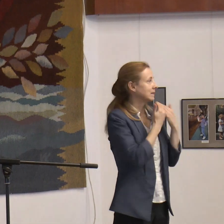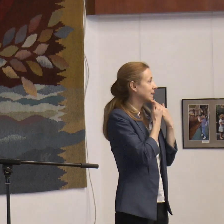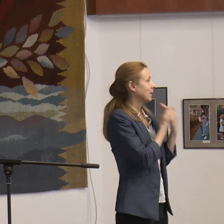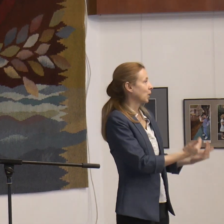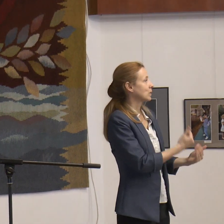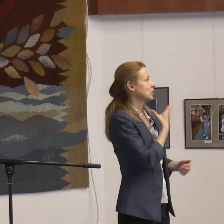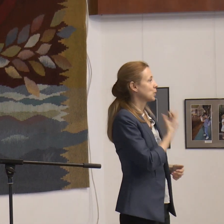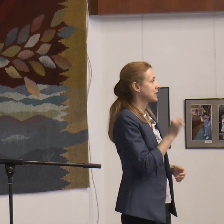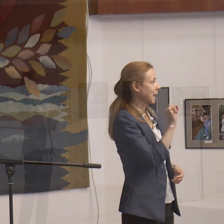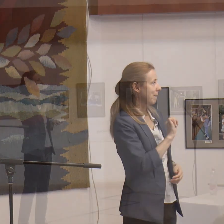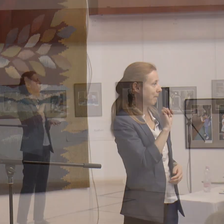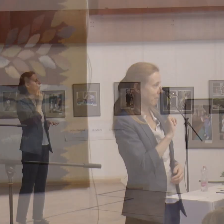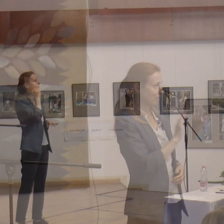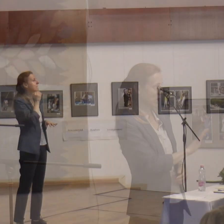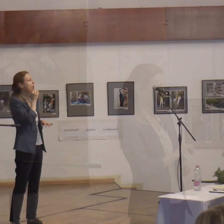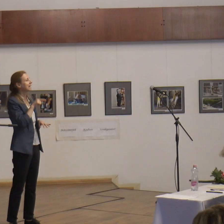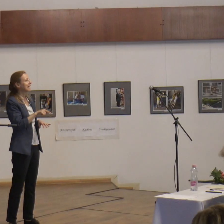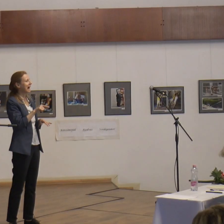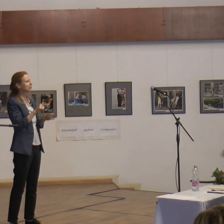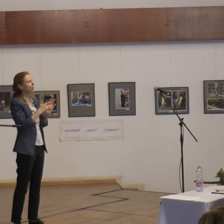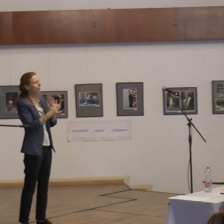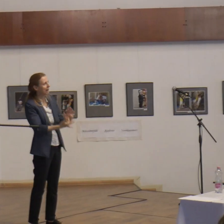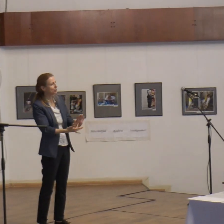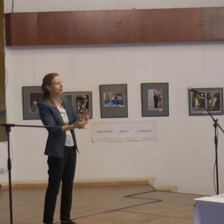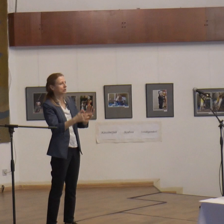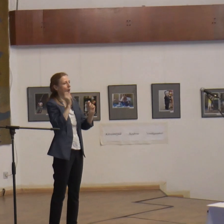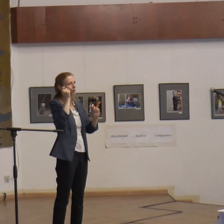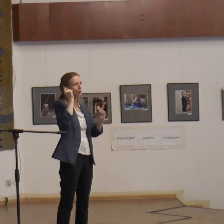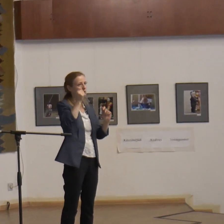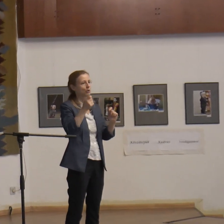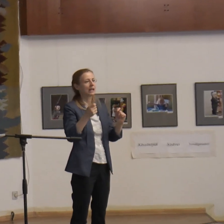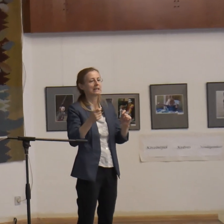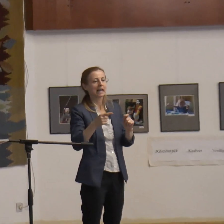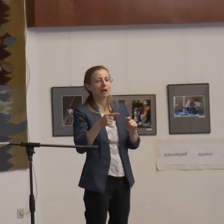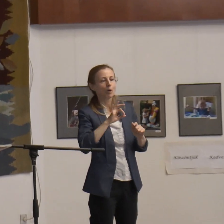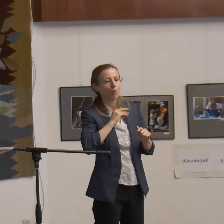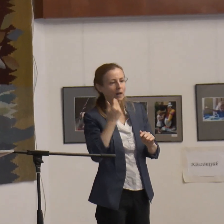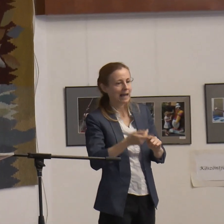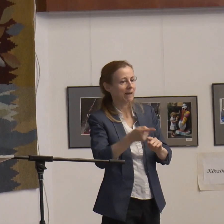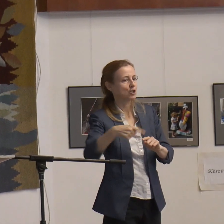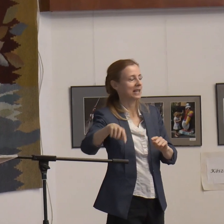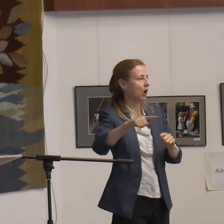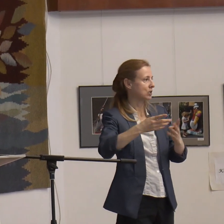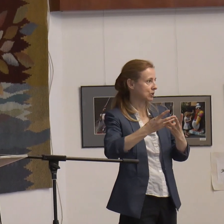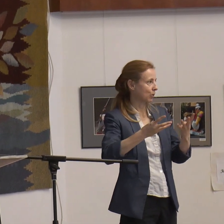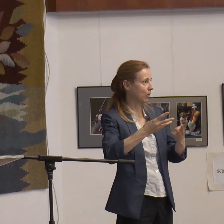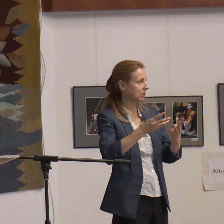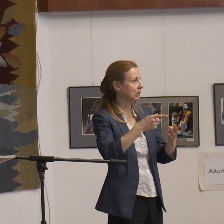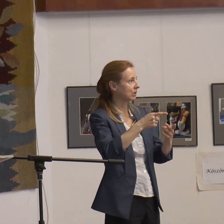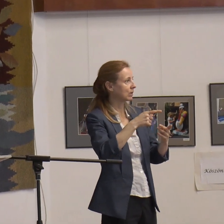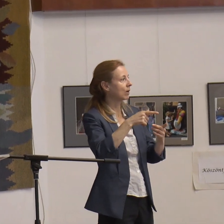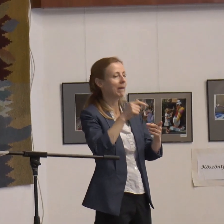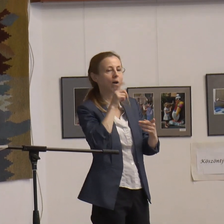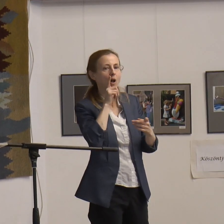Köszönjük szépen Marikának, amit ugye köszöntöttem a vendégeinket, a polgármester asszonyt és a Petre Lajost a